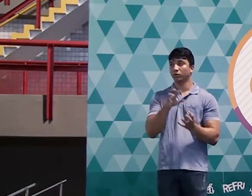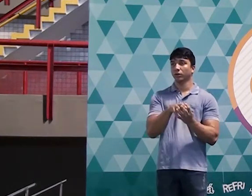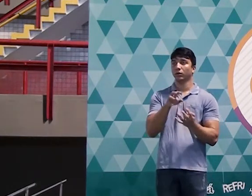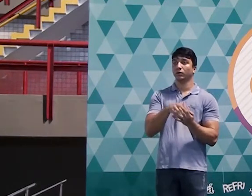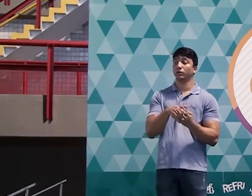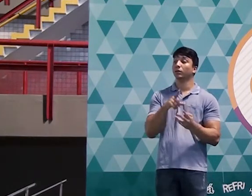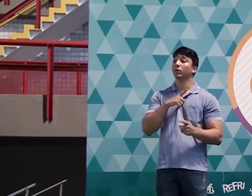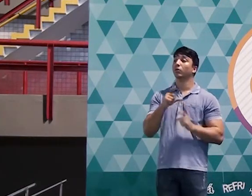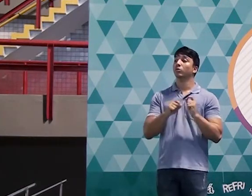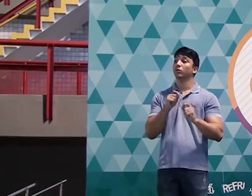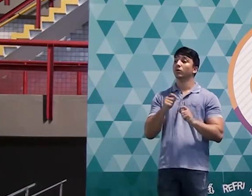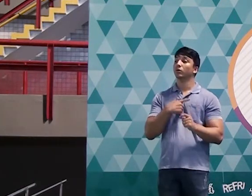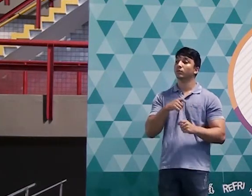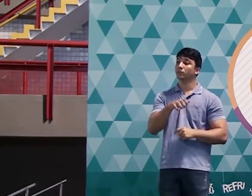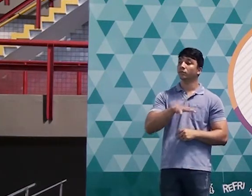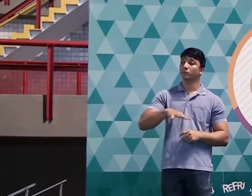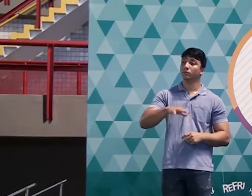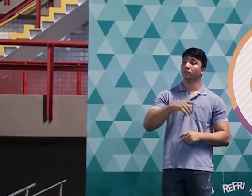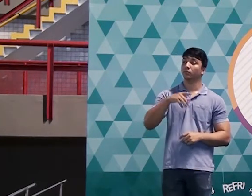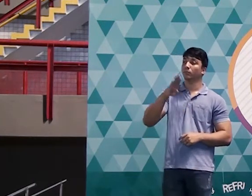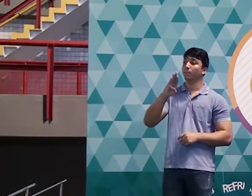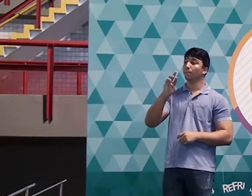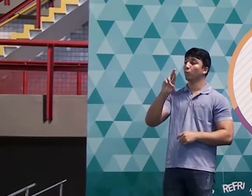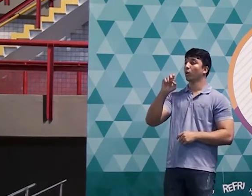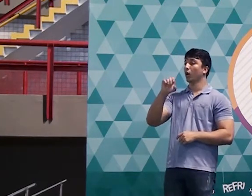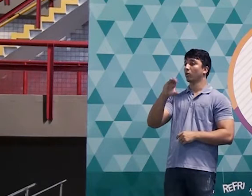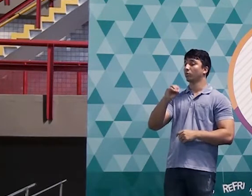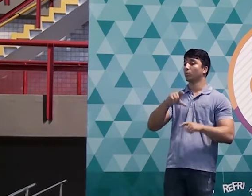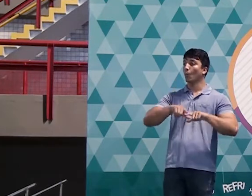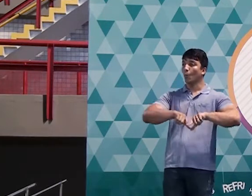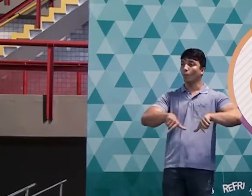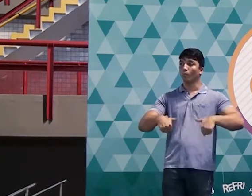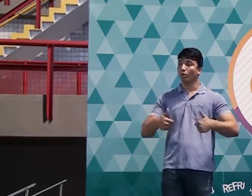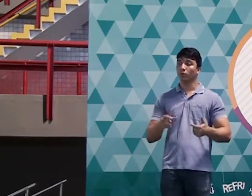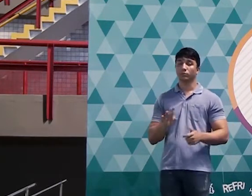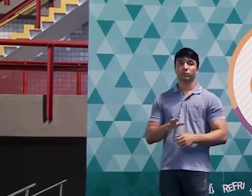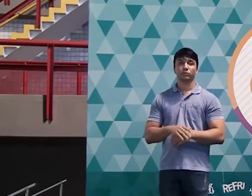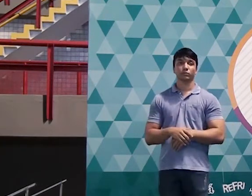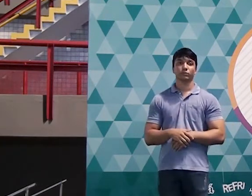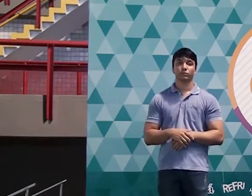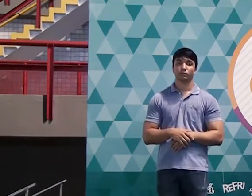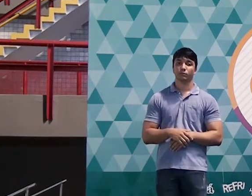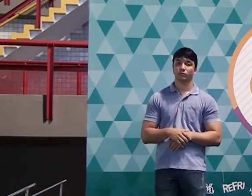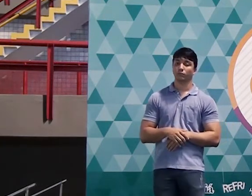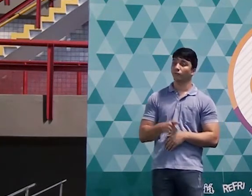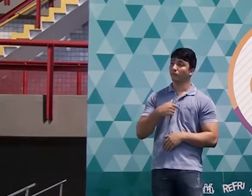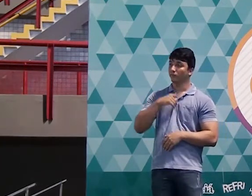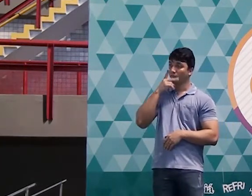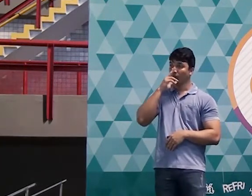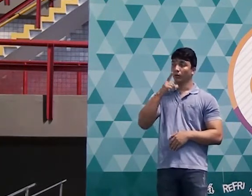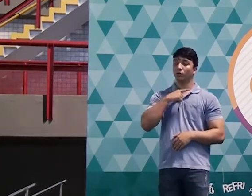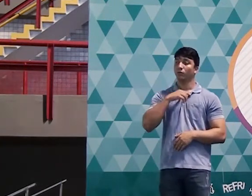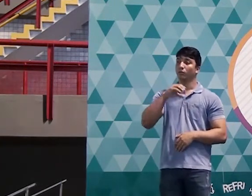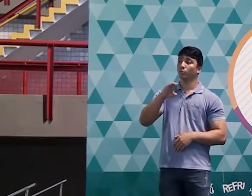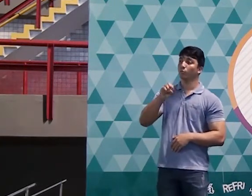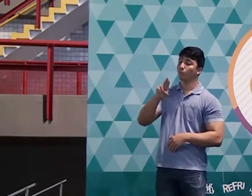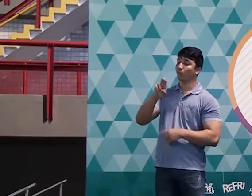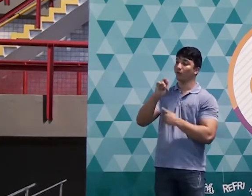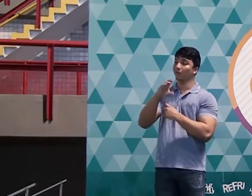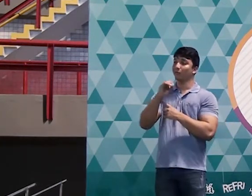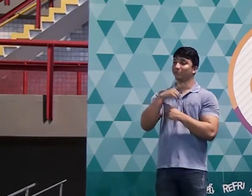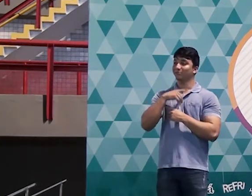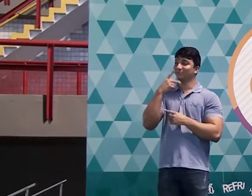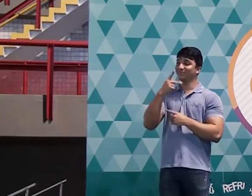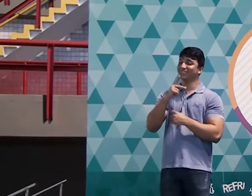O que é que tem nesse buraco? Buraco. Se você acha que buraco não protege uma casa, cave um buraco